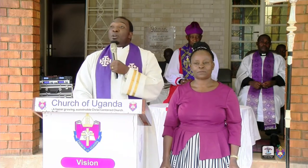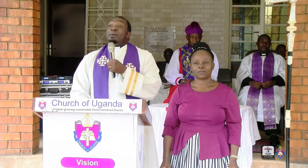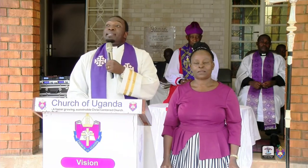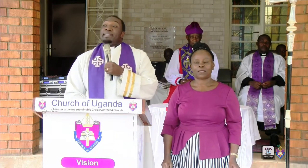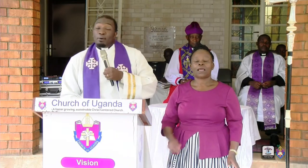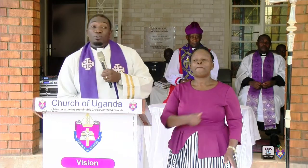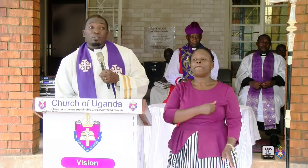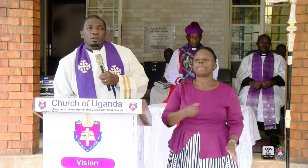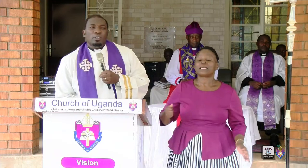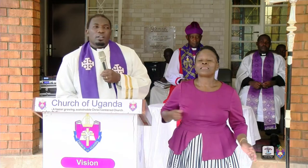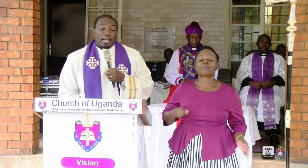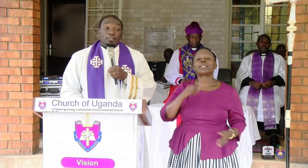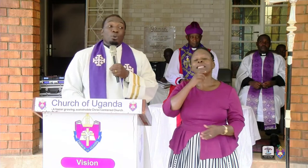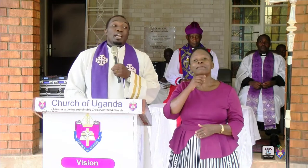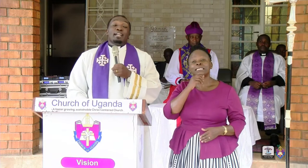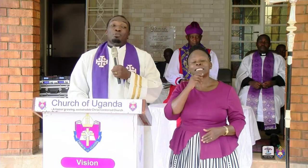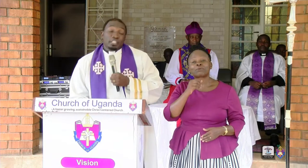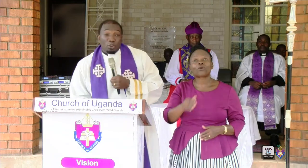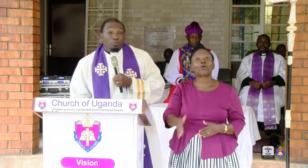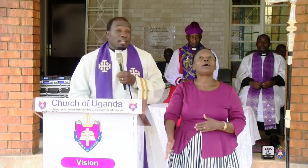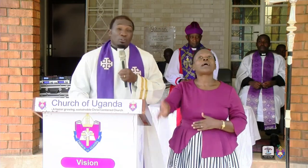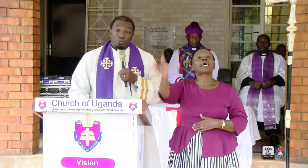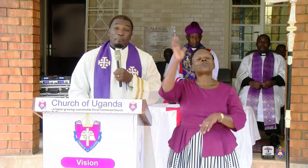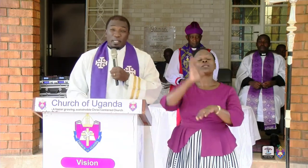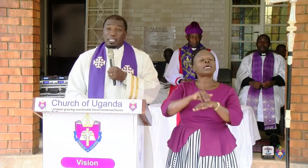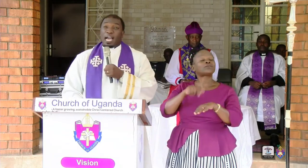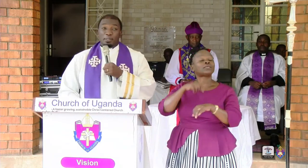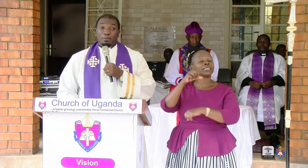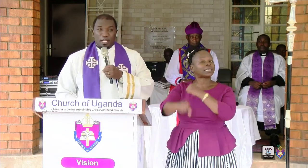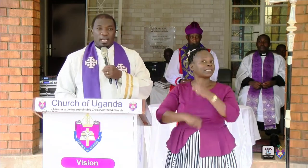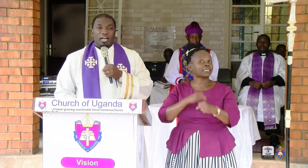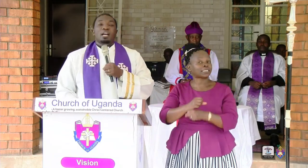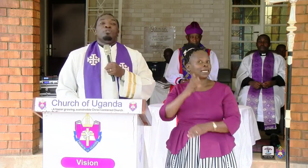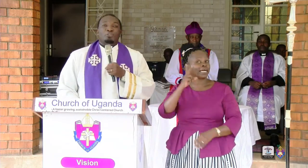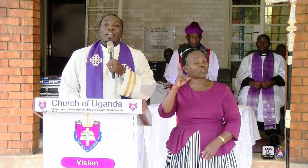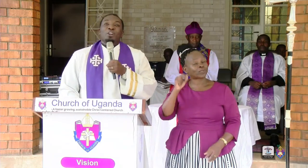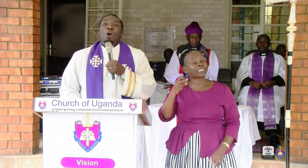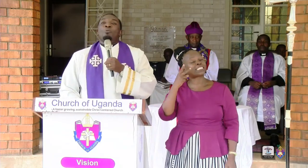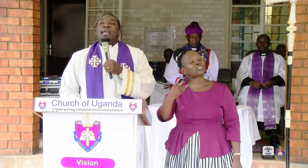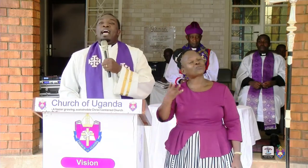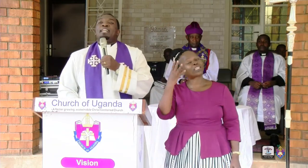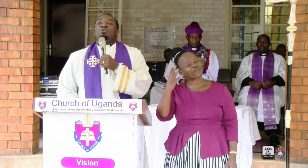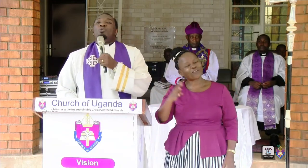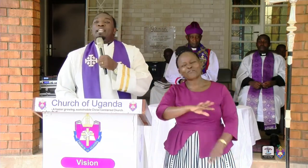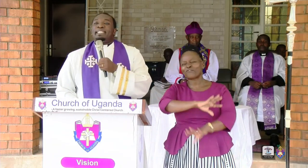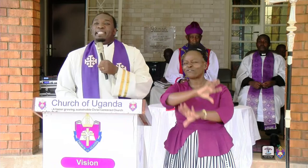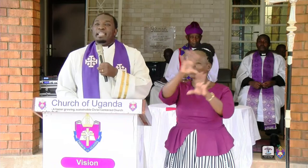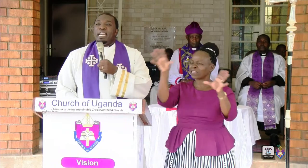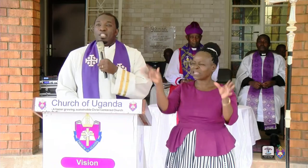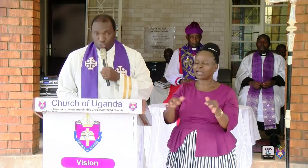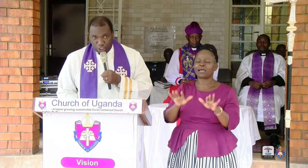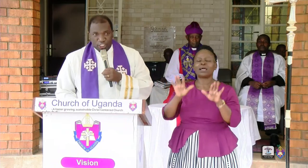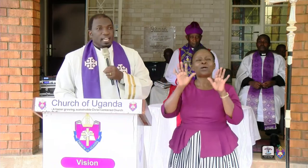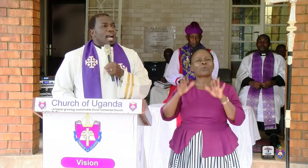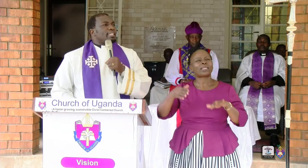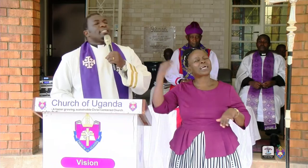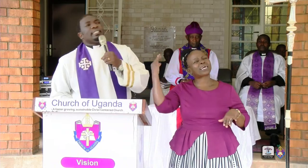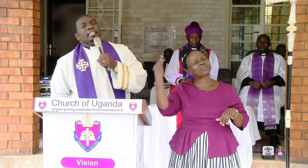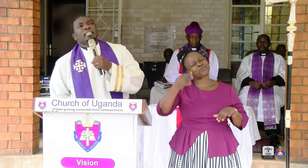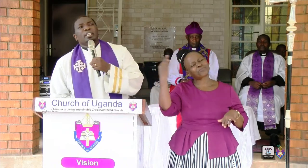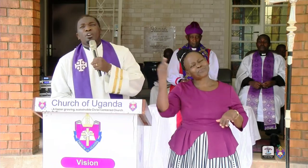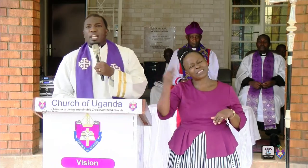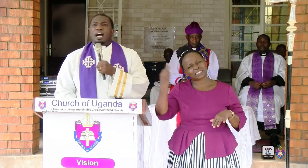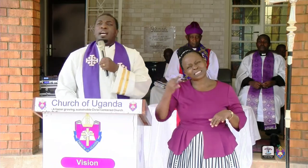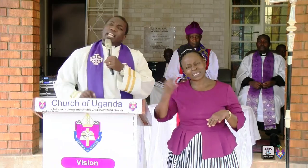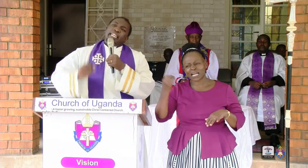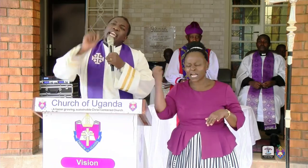Banyabo ne basibu Katonda atuyita omwaka guno 2024 ffenna okubeera nga tubuulira ki? Njiri. Ate si